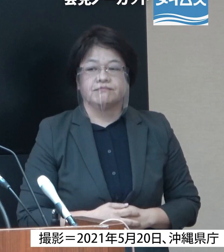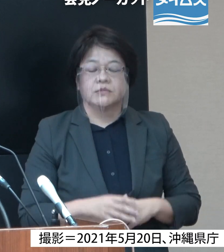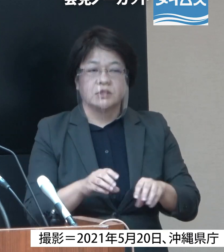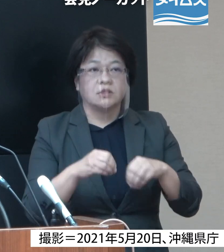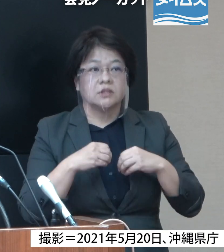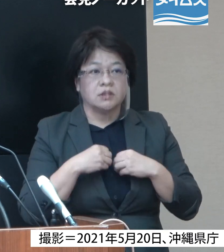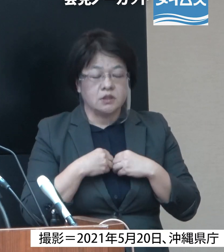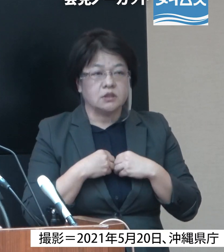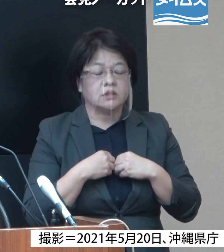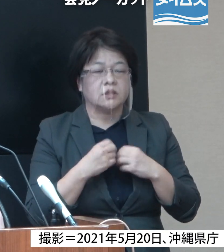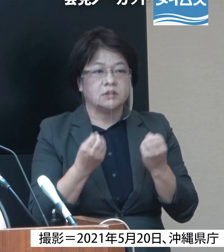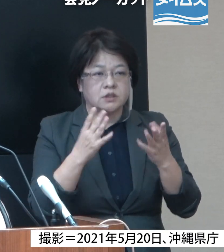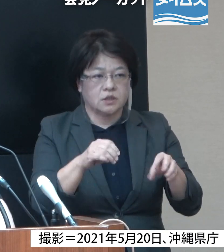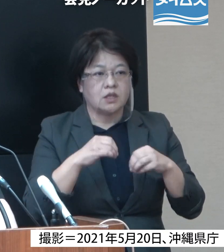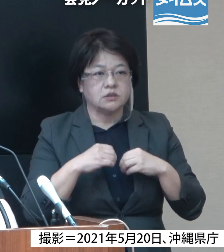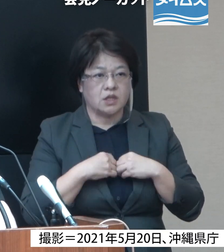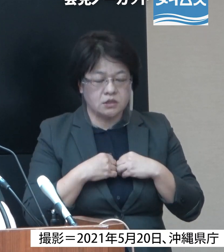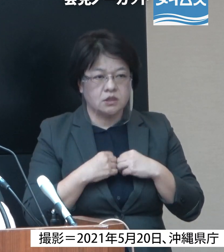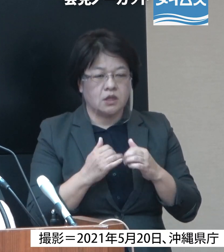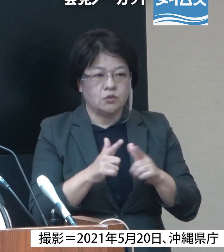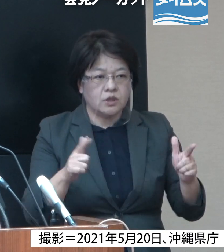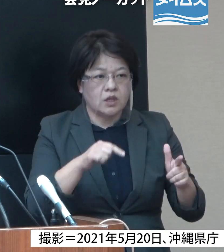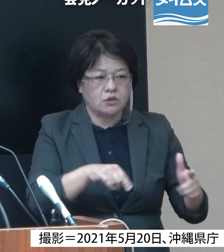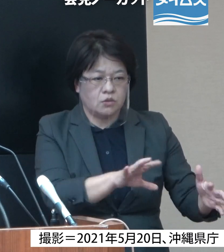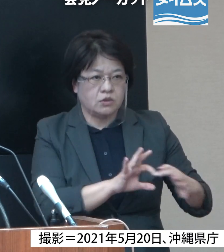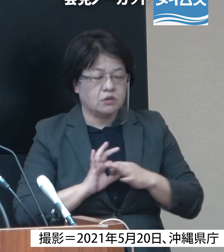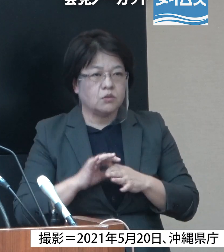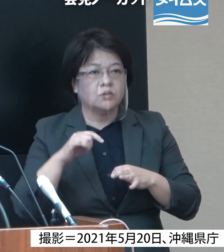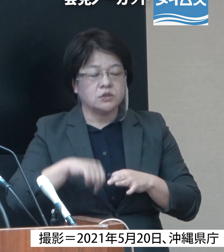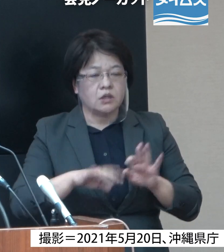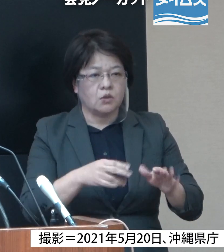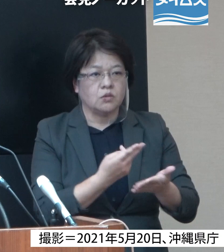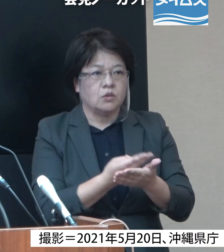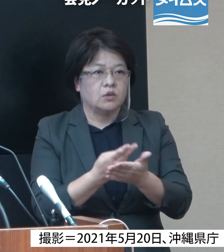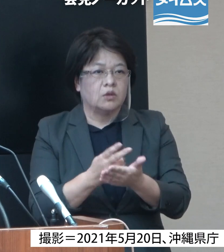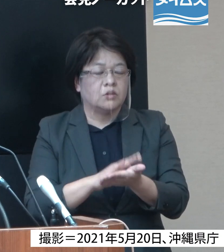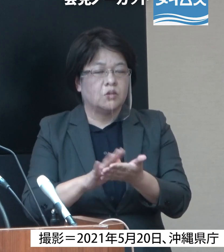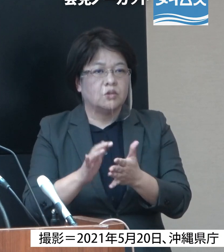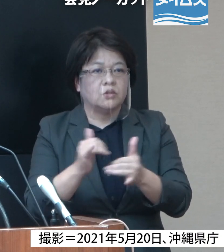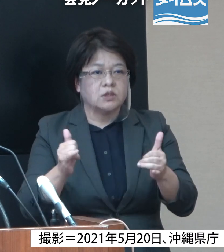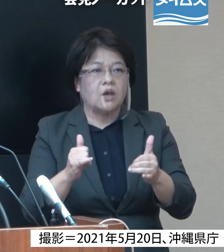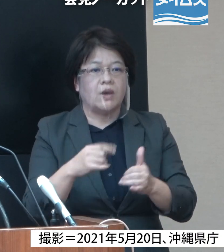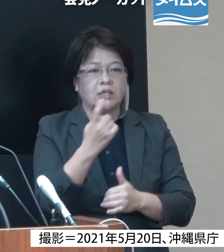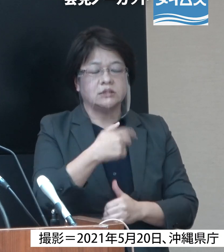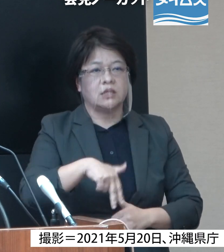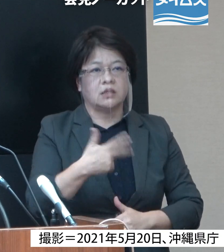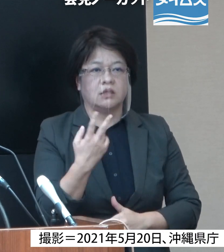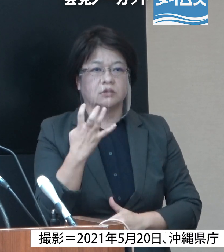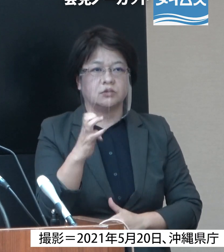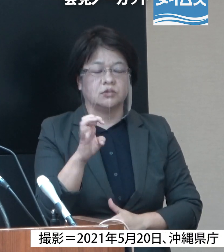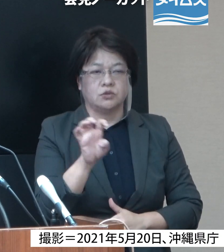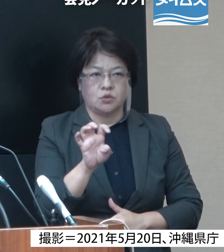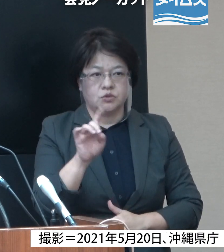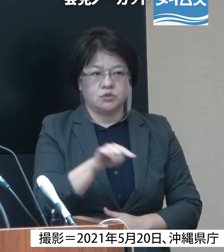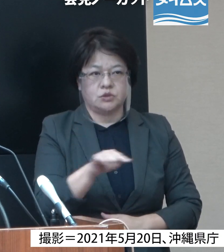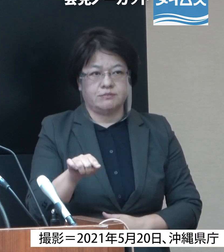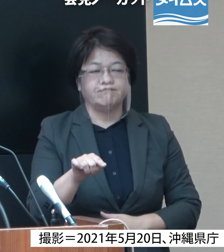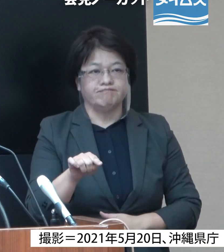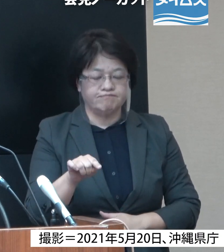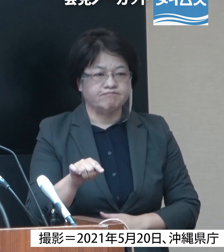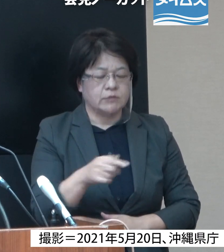新規感染者数の増加に連動し、本日の療養者数は1740名となり、7日連